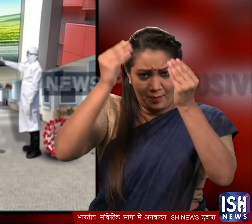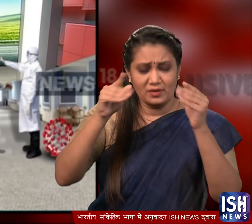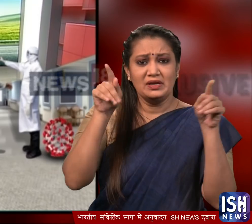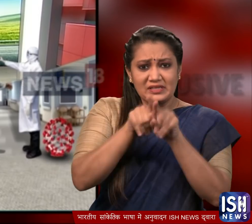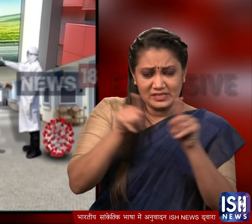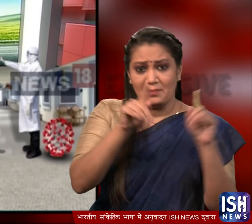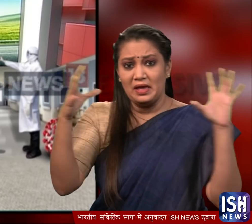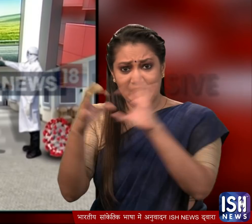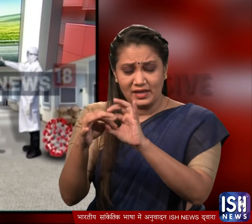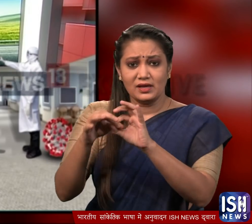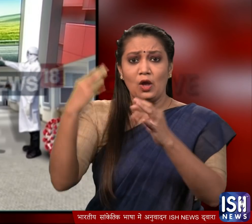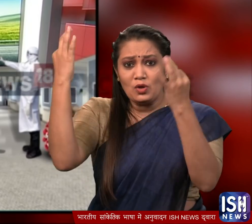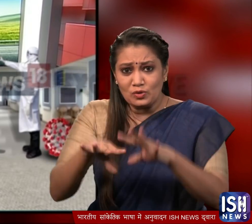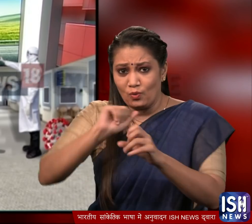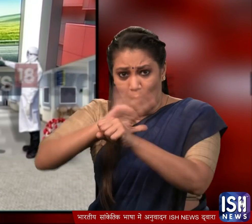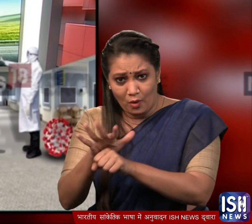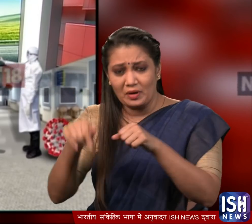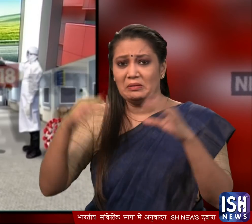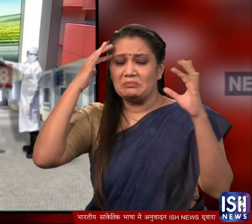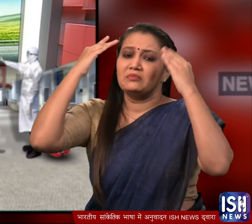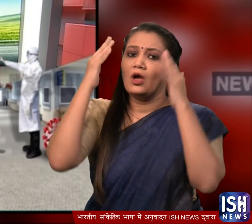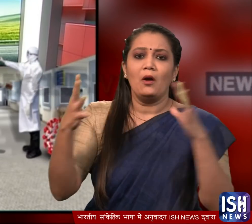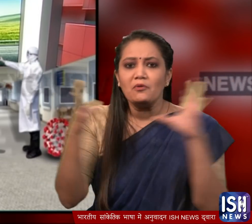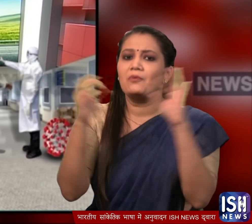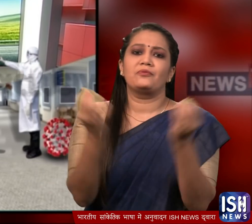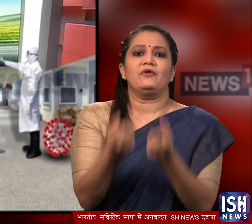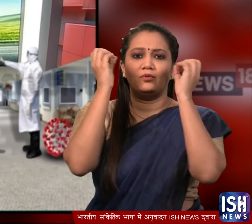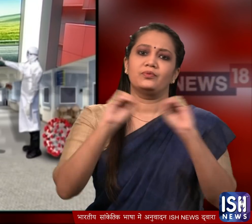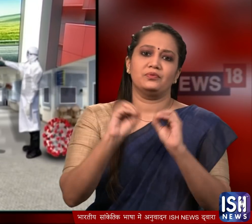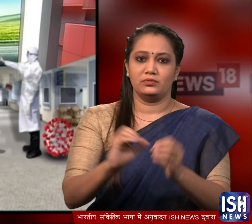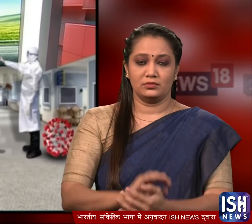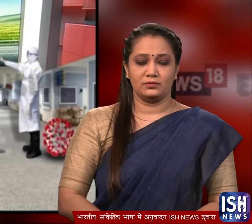से बढ़ती तादाद का कनेक्शन नए वेरिएंट के साथ अभी तक नहीं पाया गया।